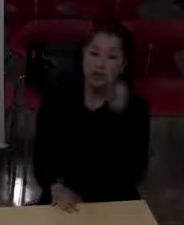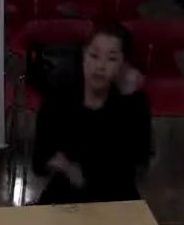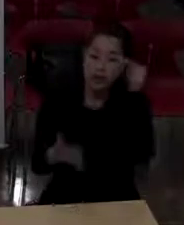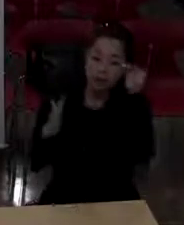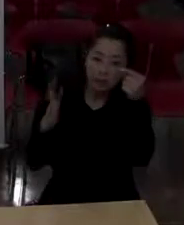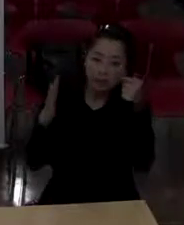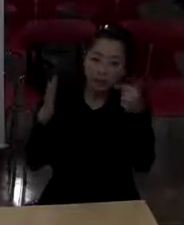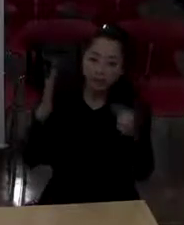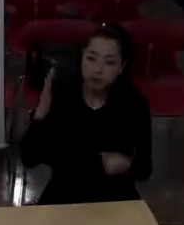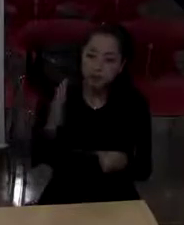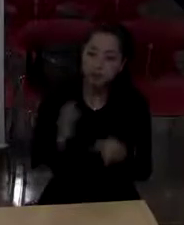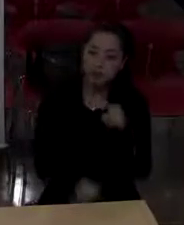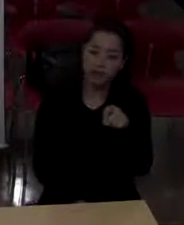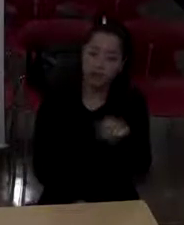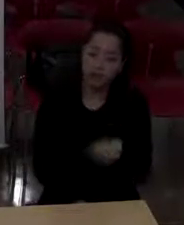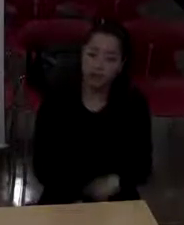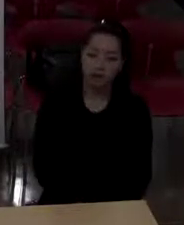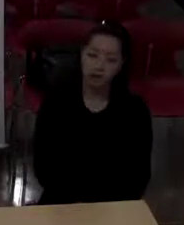tienen.